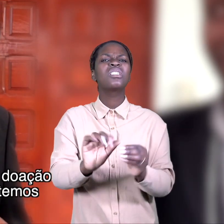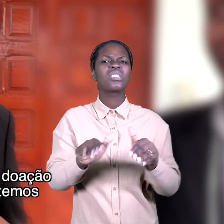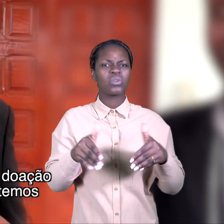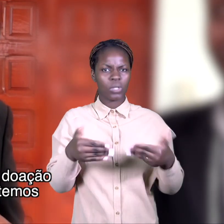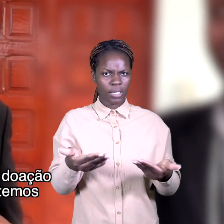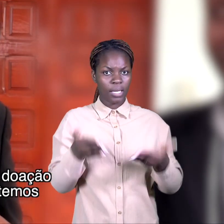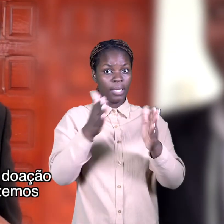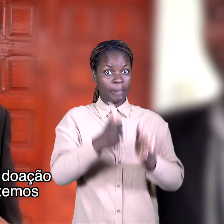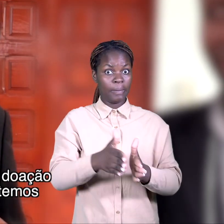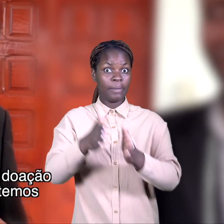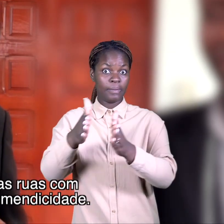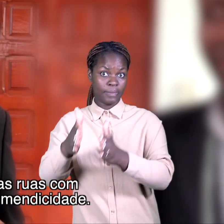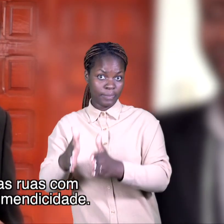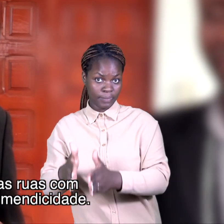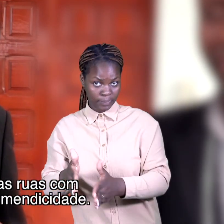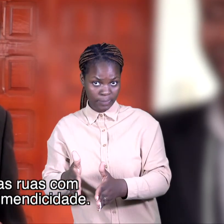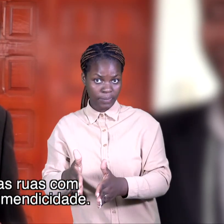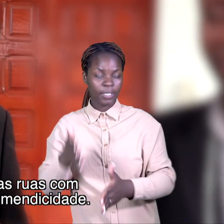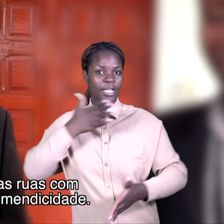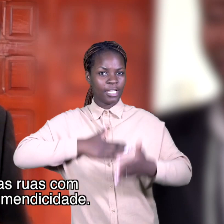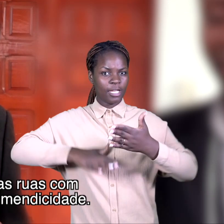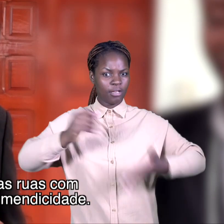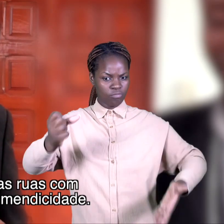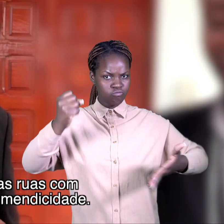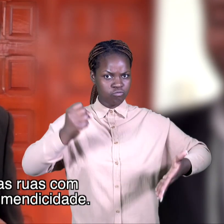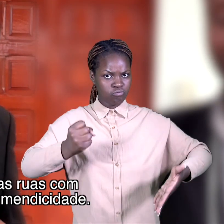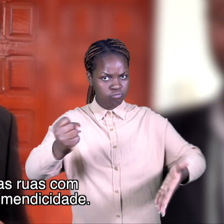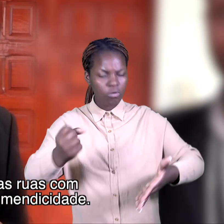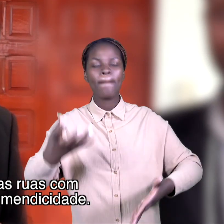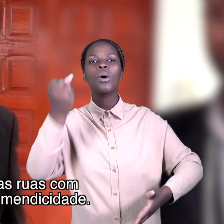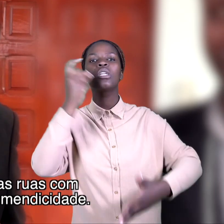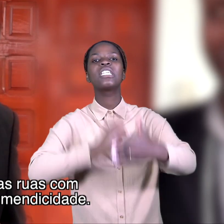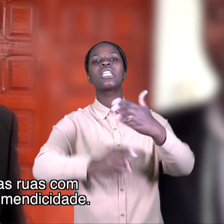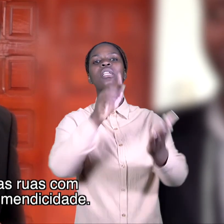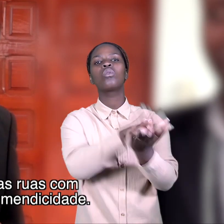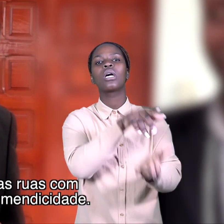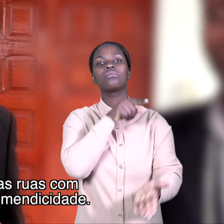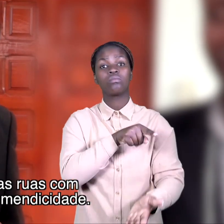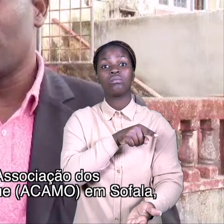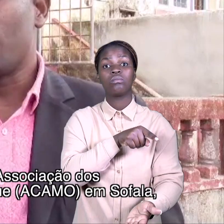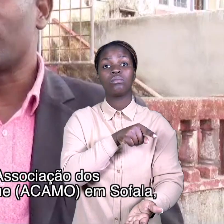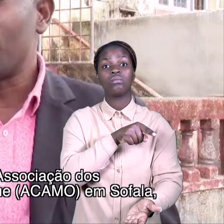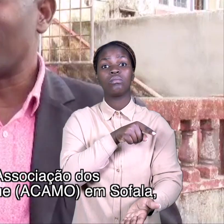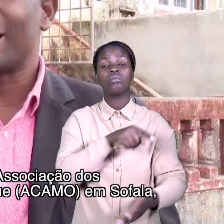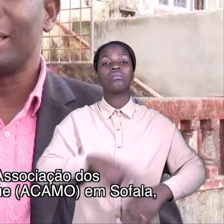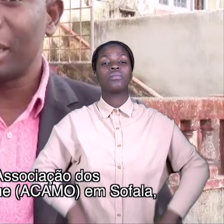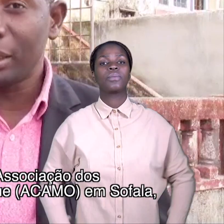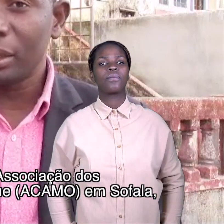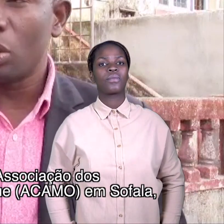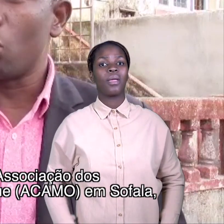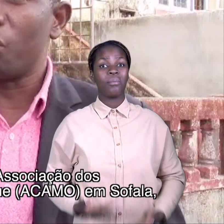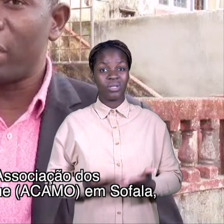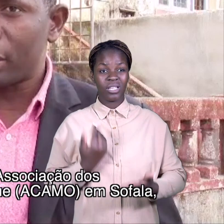doação, de modo a que evitemos que as pessoas andem nas ruas com todos os riscos a praticar a mendicidade. José